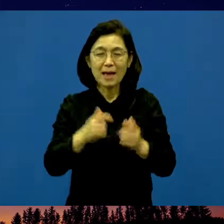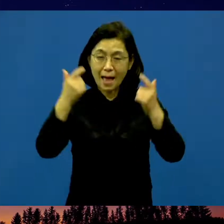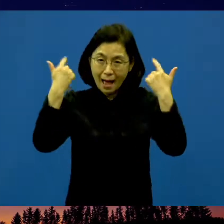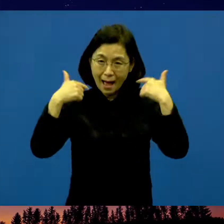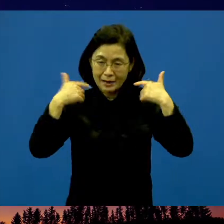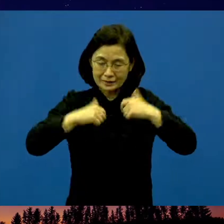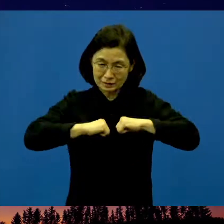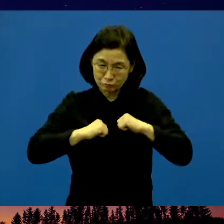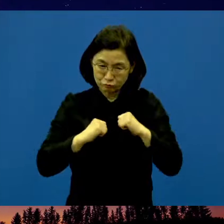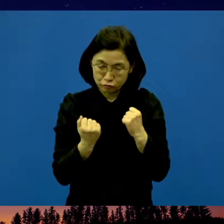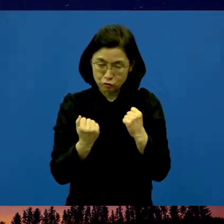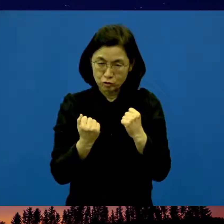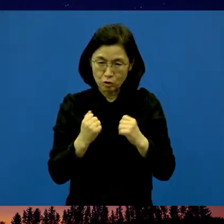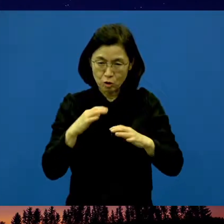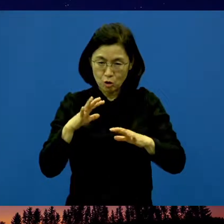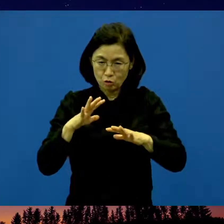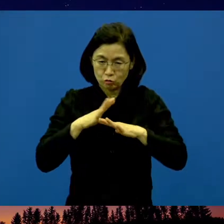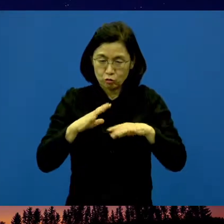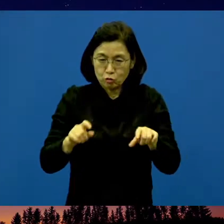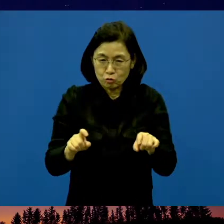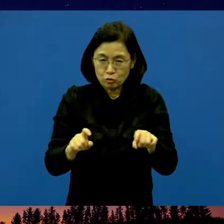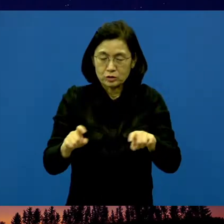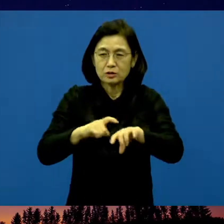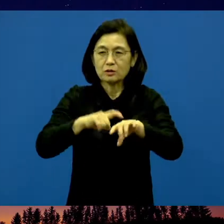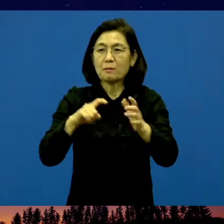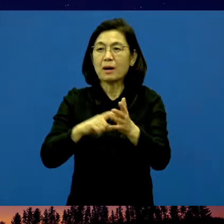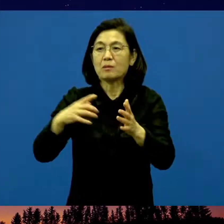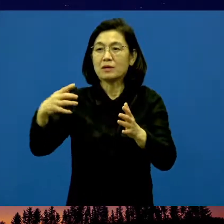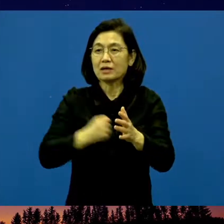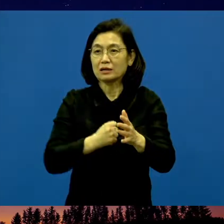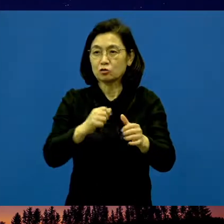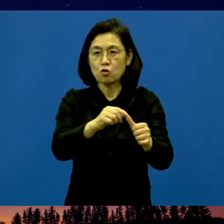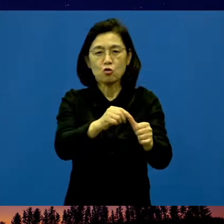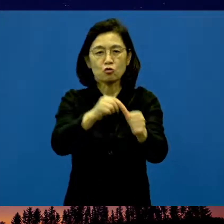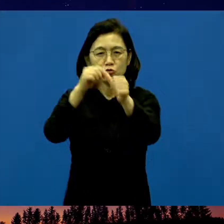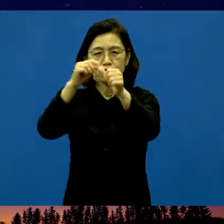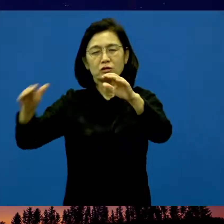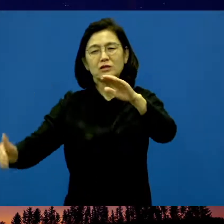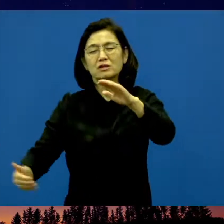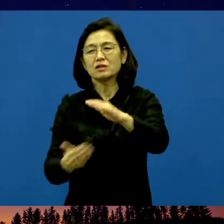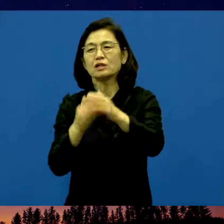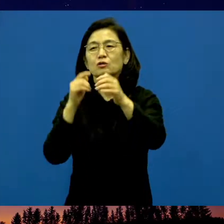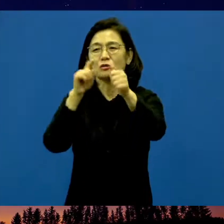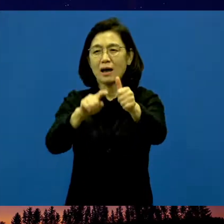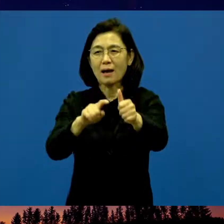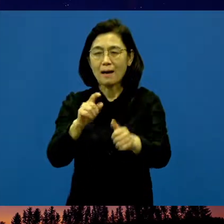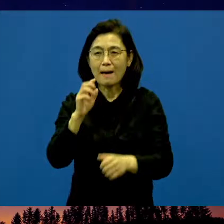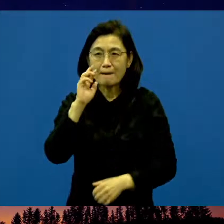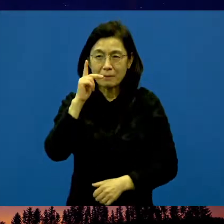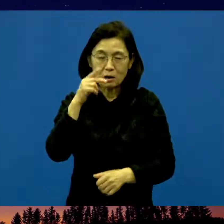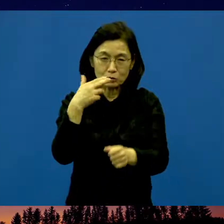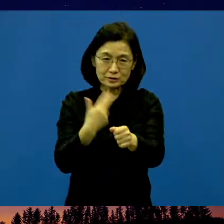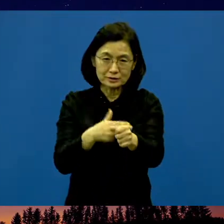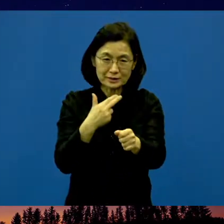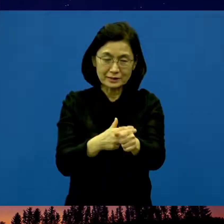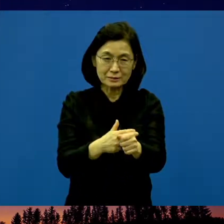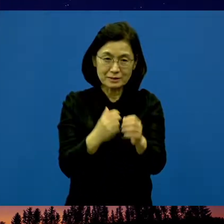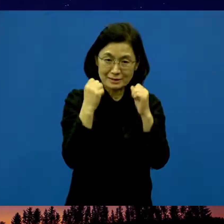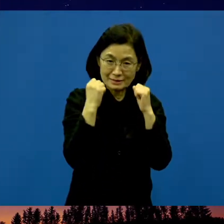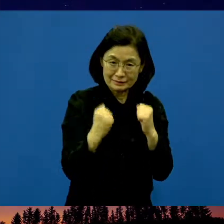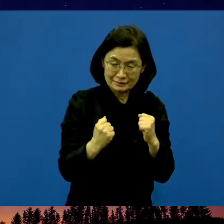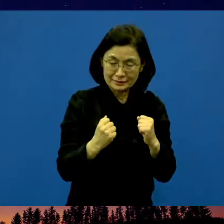복종하여 두렵고 떨림으로 너희 구원을 이루라. 내가 있을 때나 없을 때나 사람을 보지